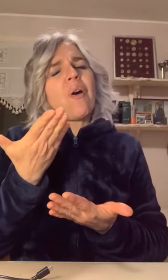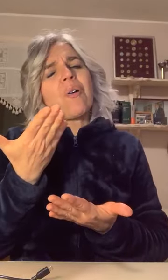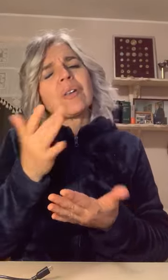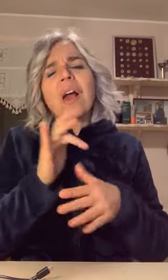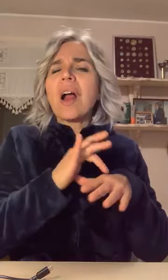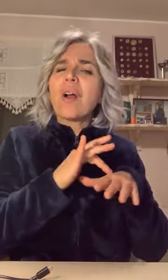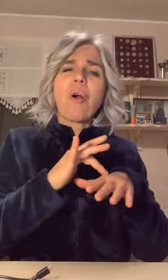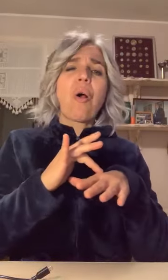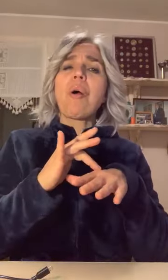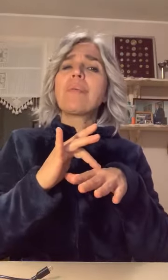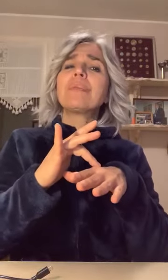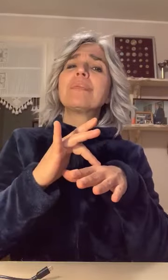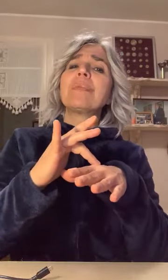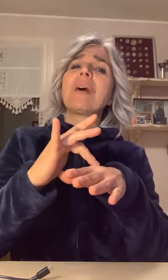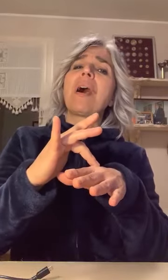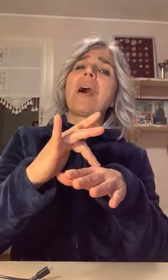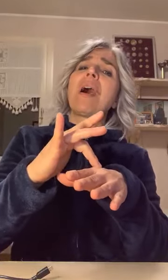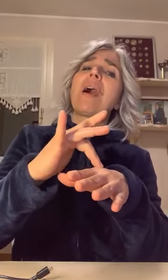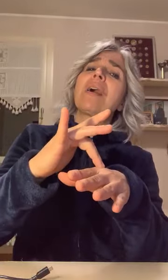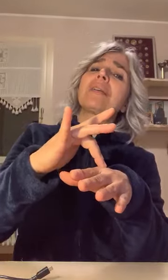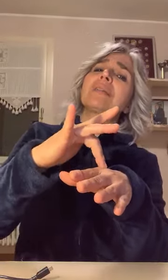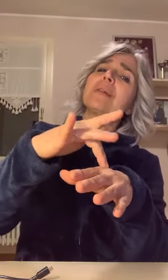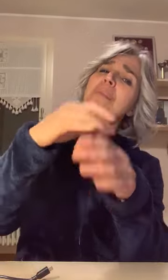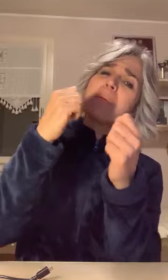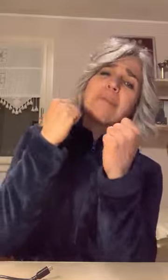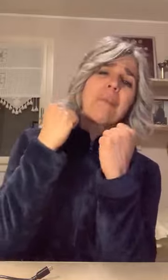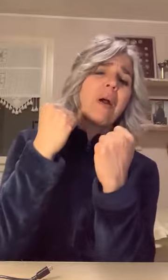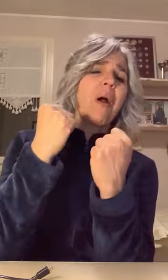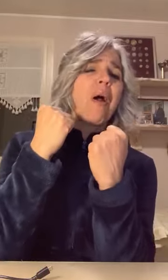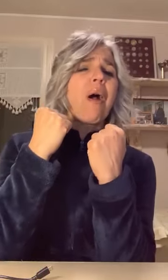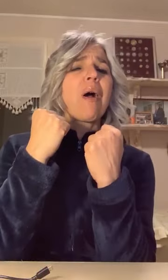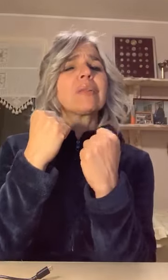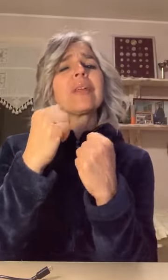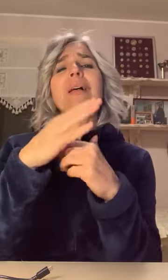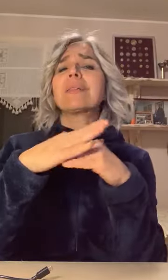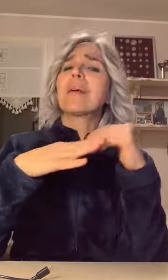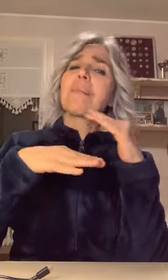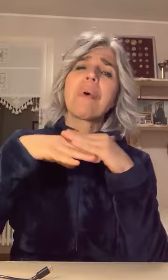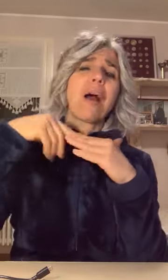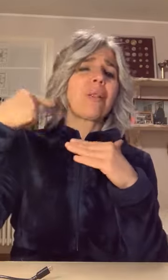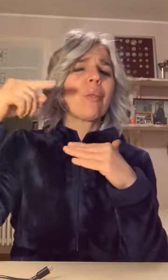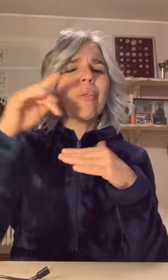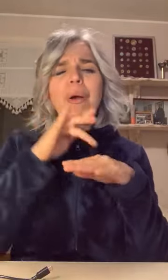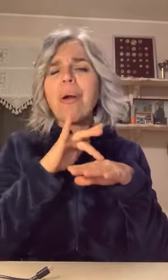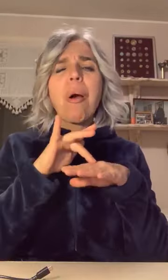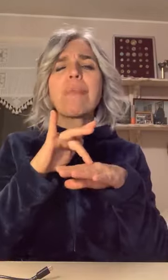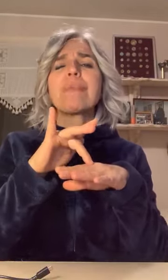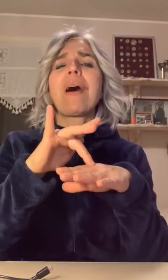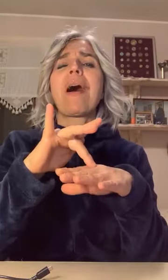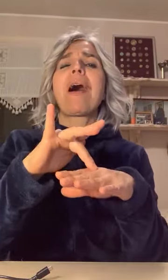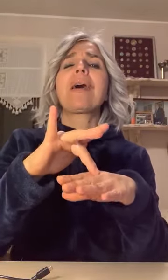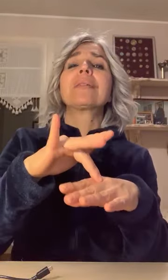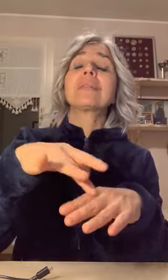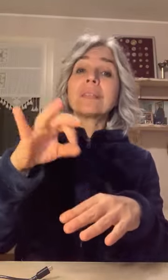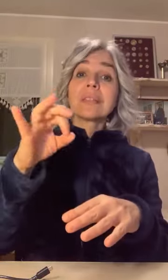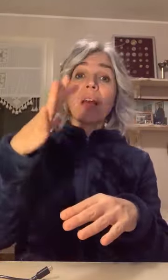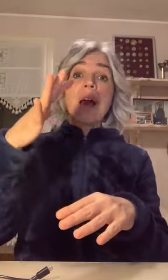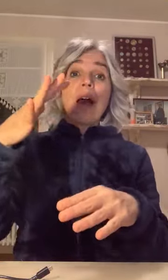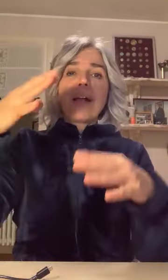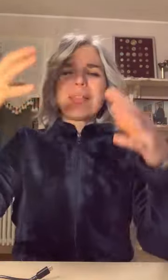La tua potente mano. quando la tempesta